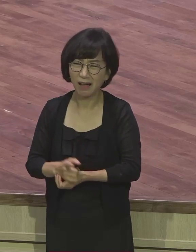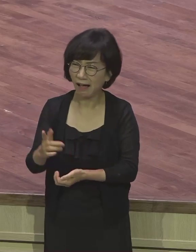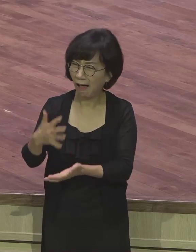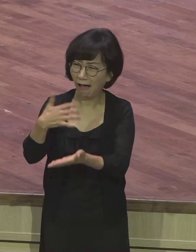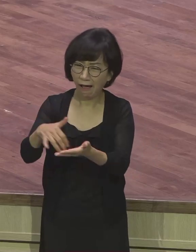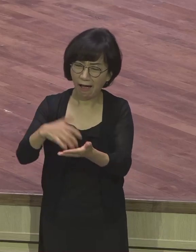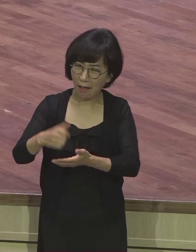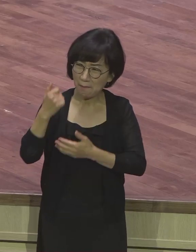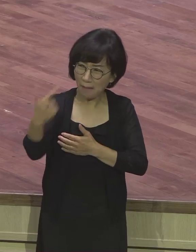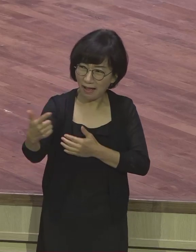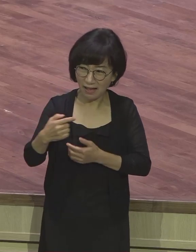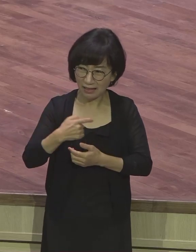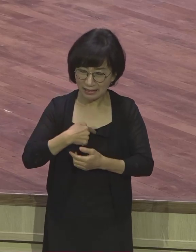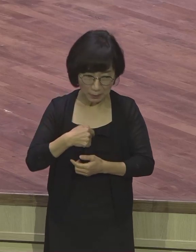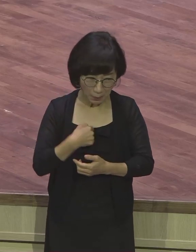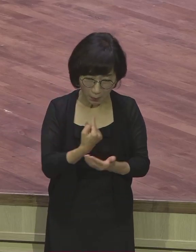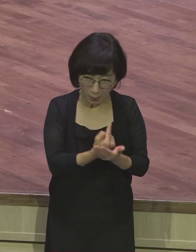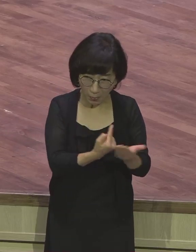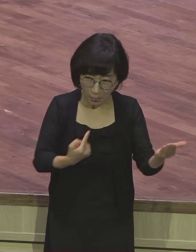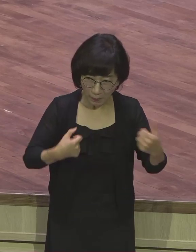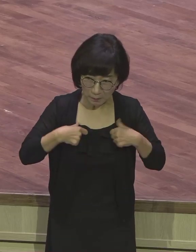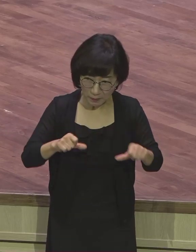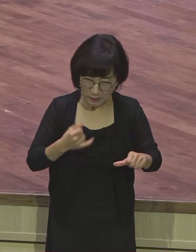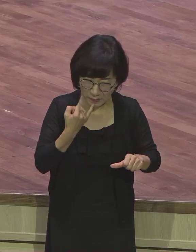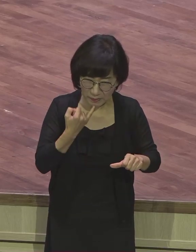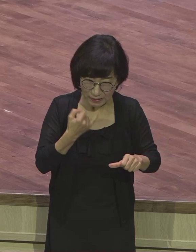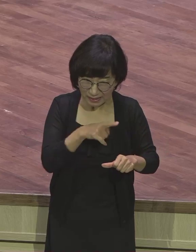숫자가 이러면 나 하나쯤 빠졌다. 뭐, 표가 나냐?